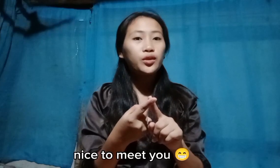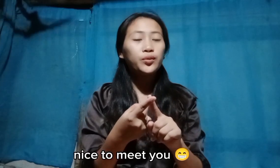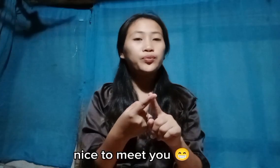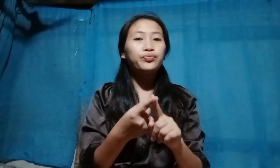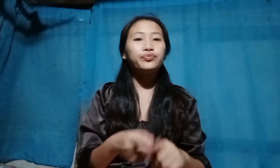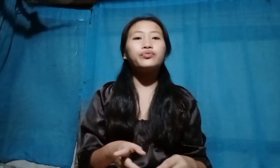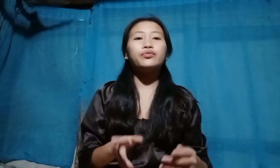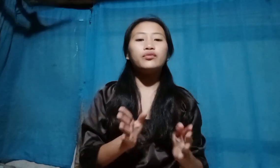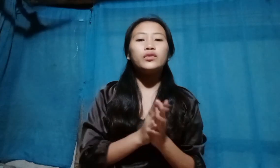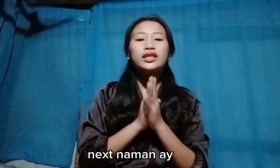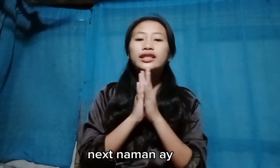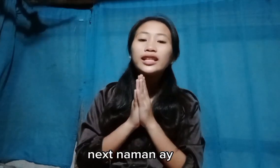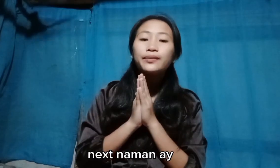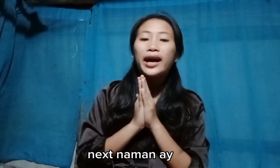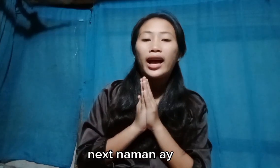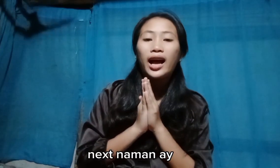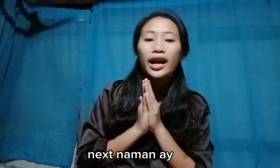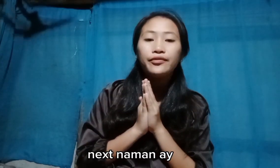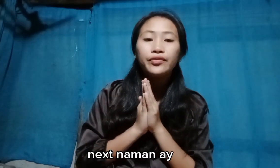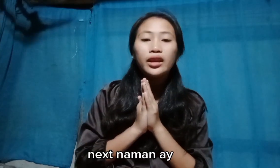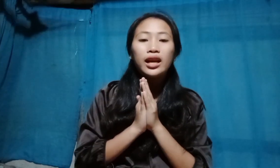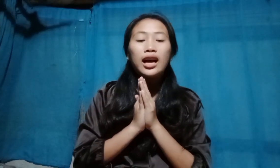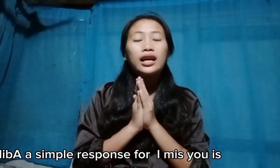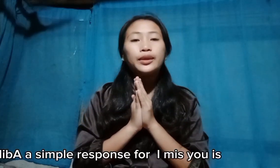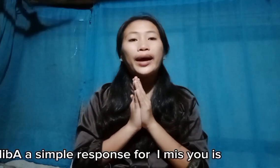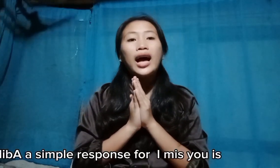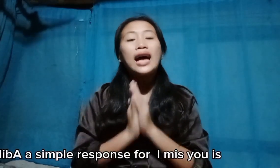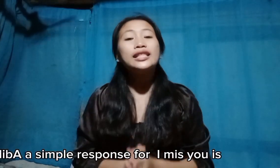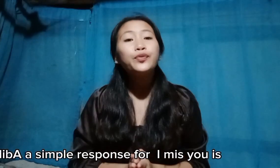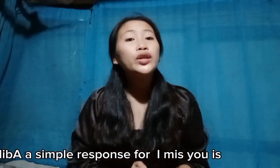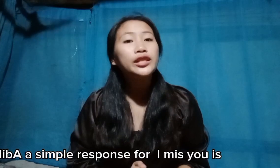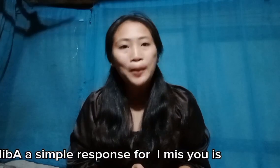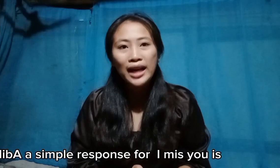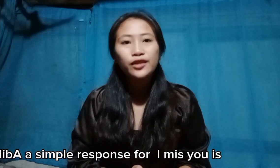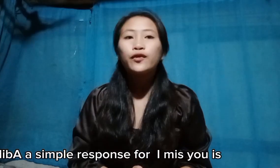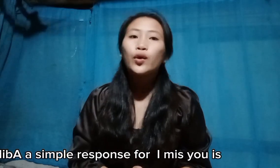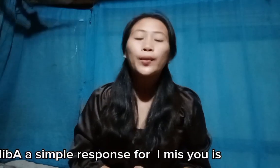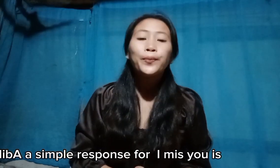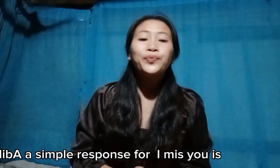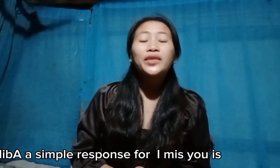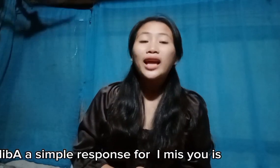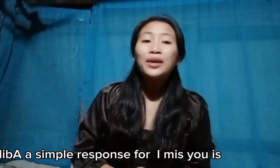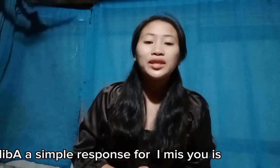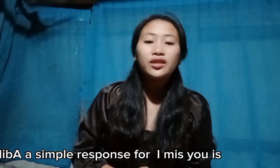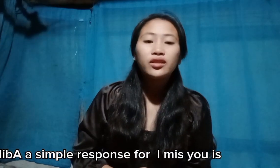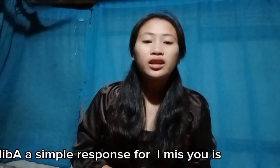you. Next naman ay, diba, a simple response for I missed you